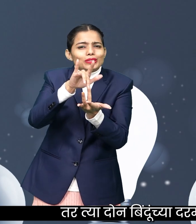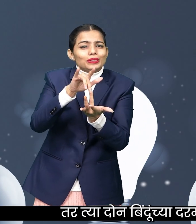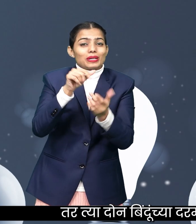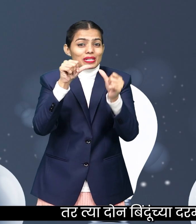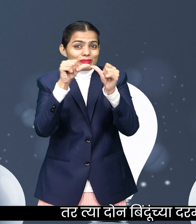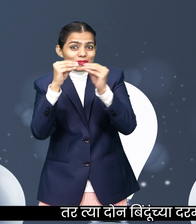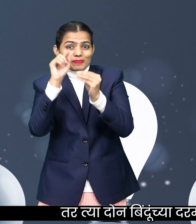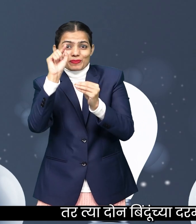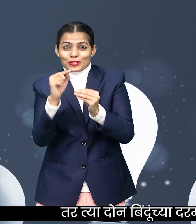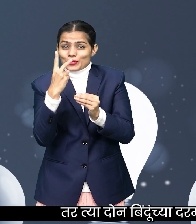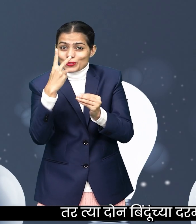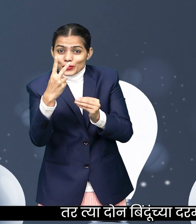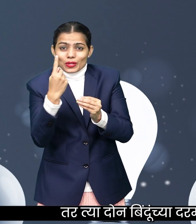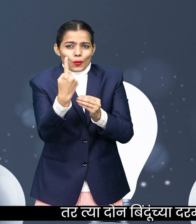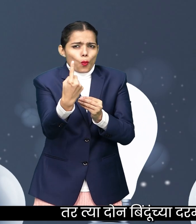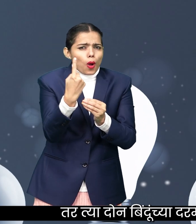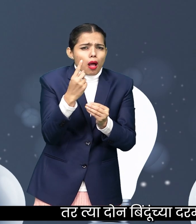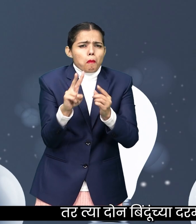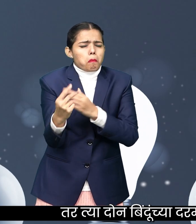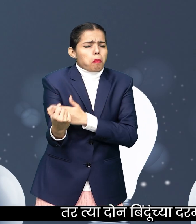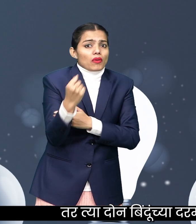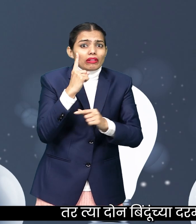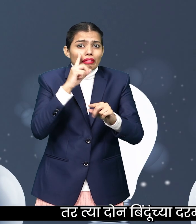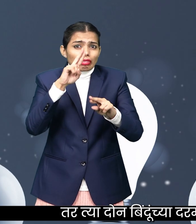व्होल्टचा संभाव्य फरक असतो.